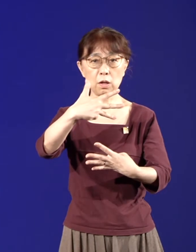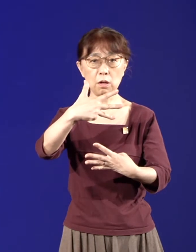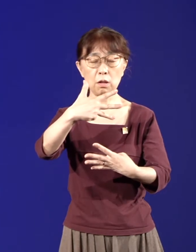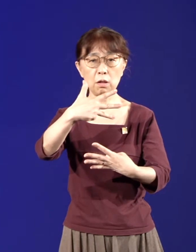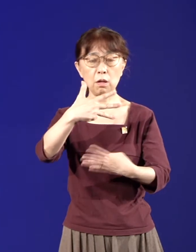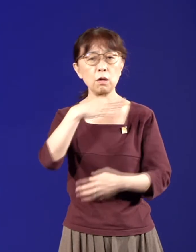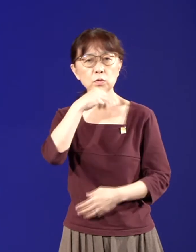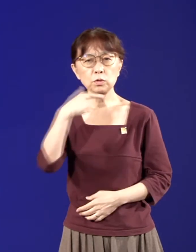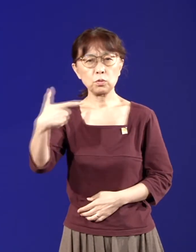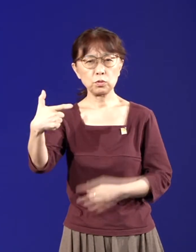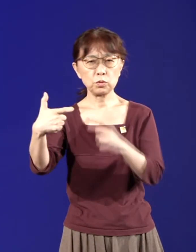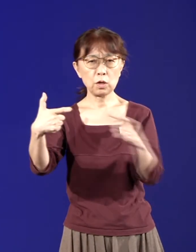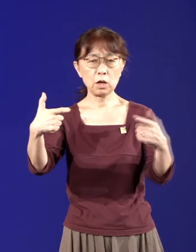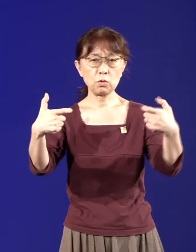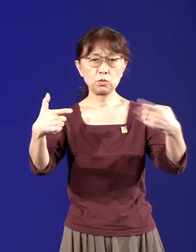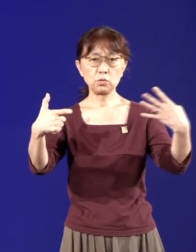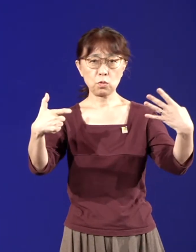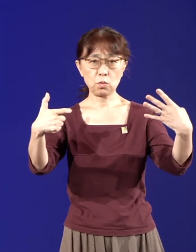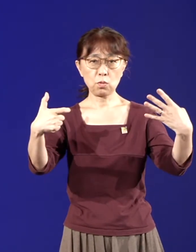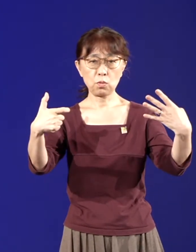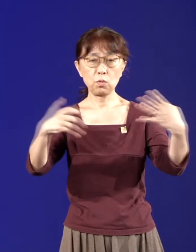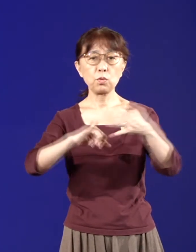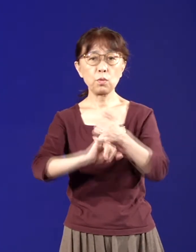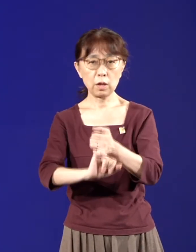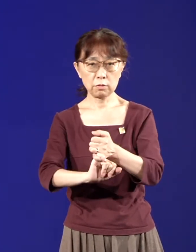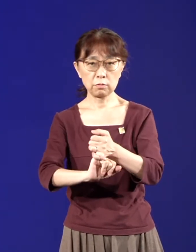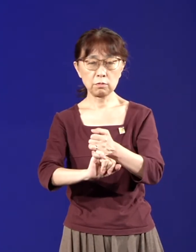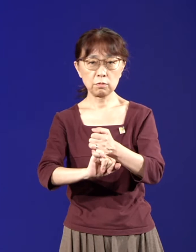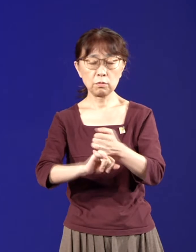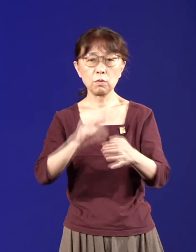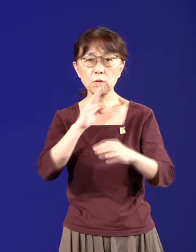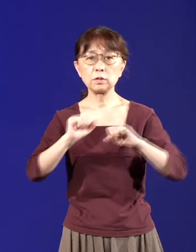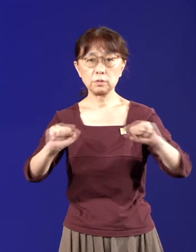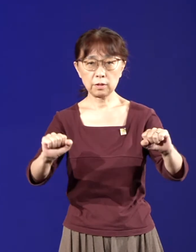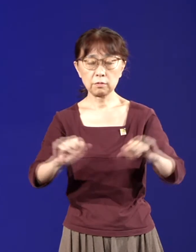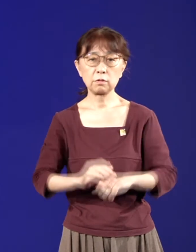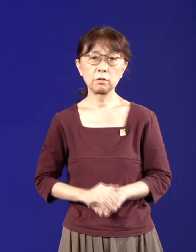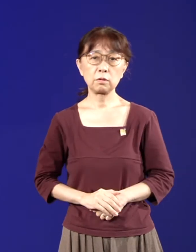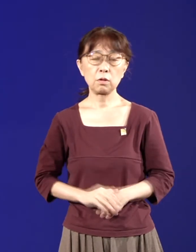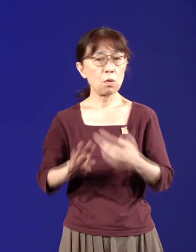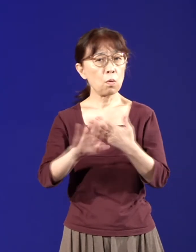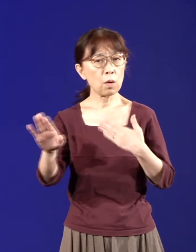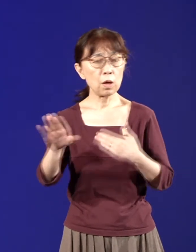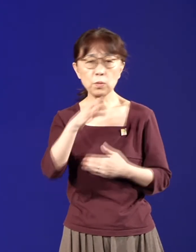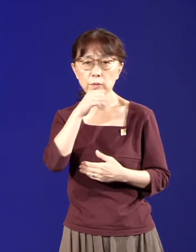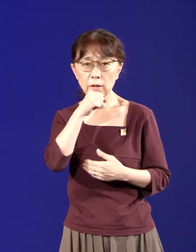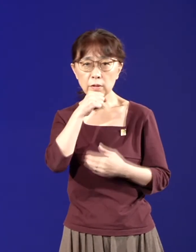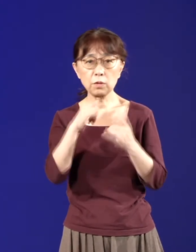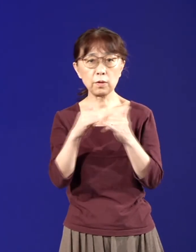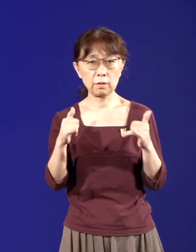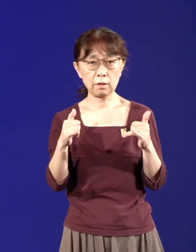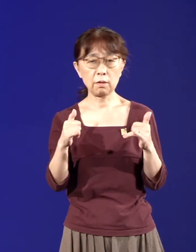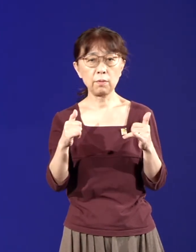60歳から64歳までの方の予約を開始をしたところであります。この他の年代の方につきまし